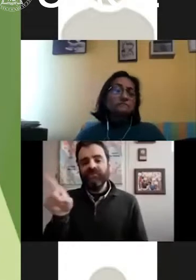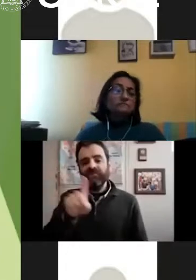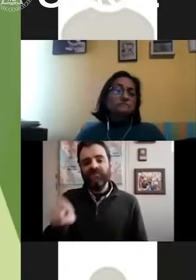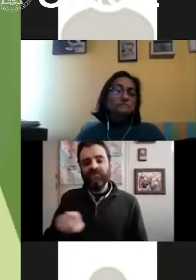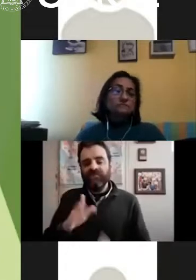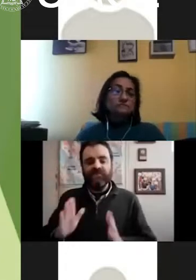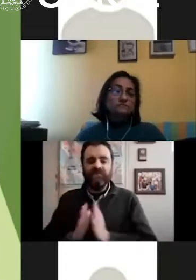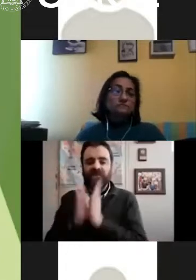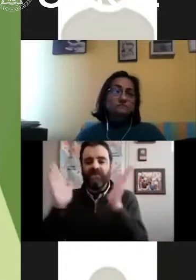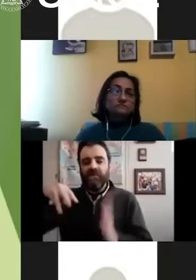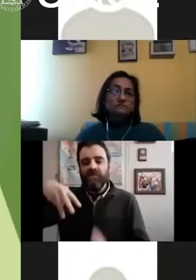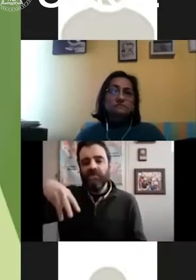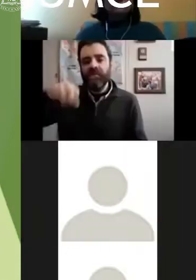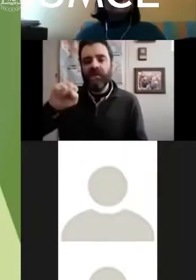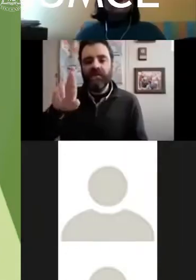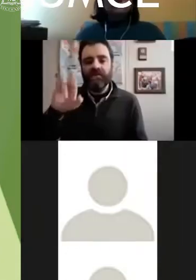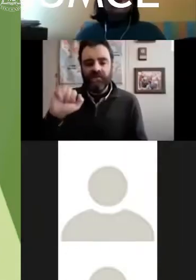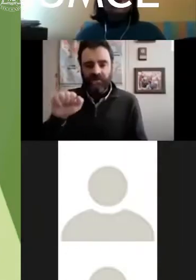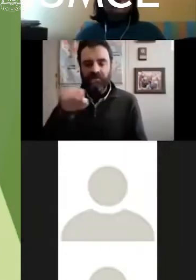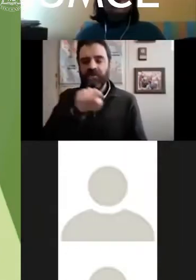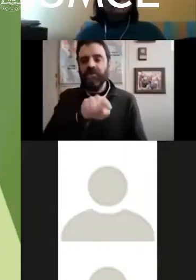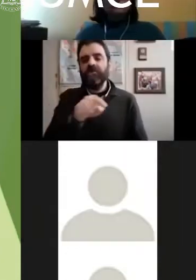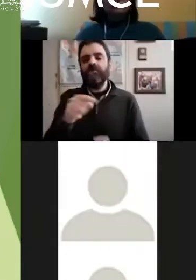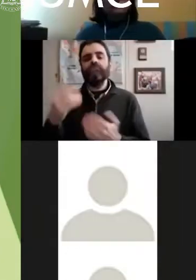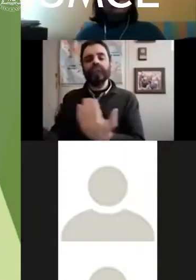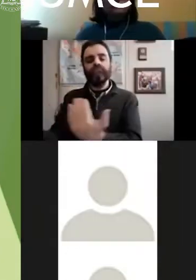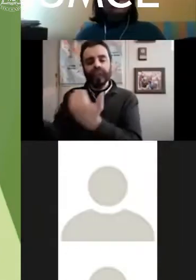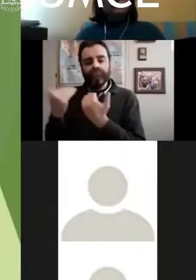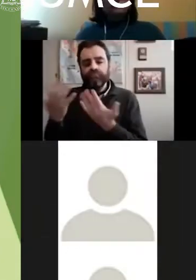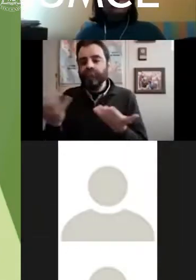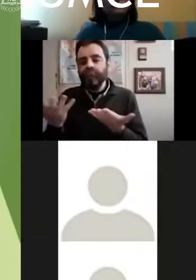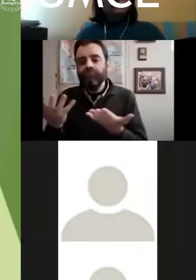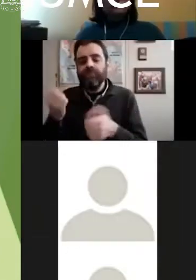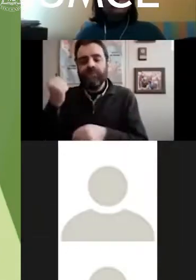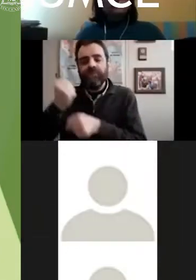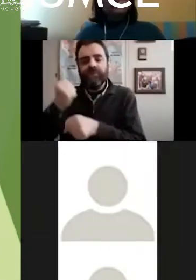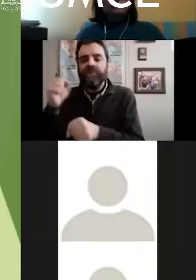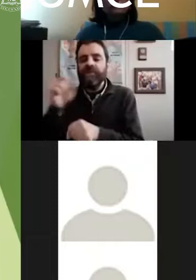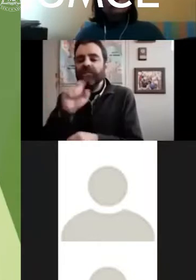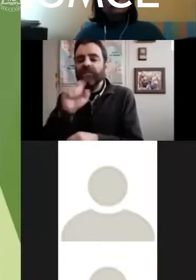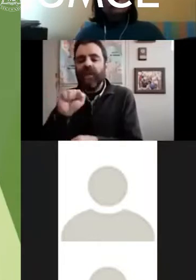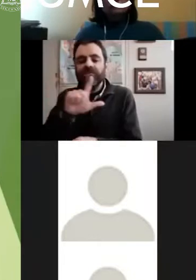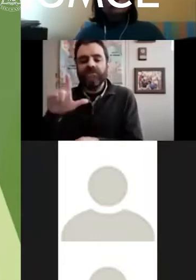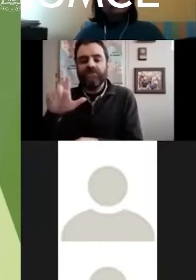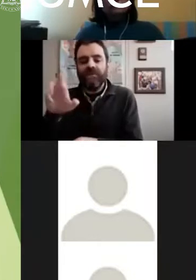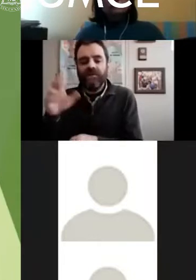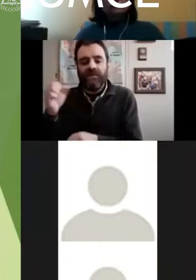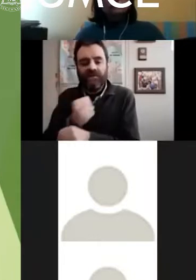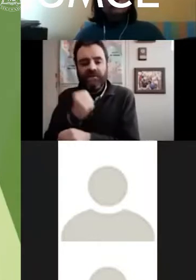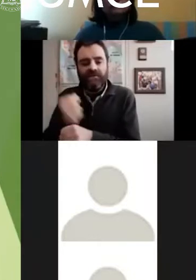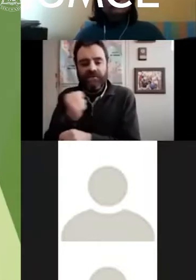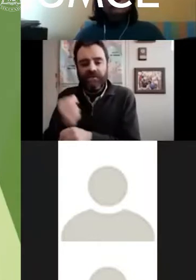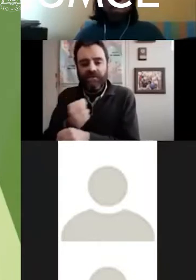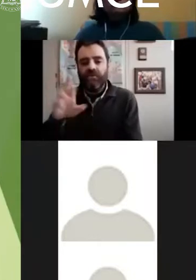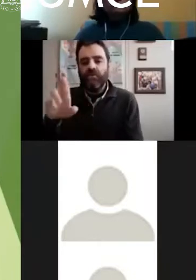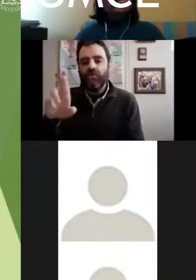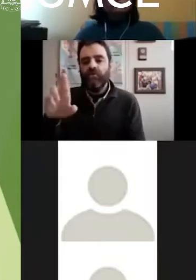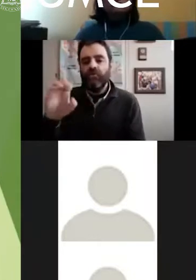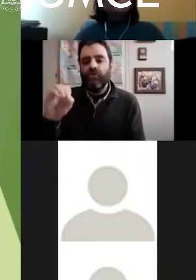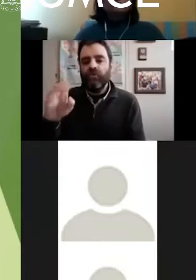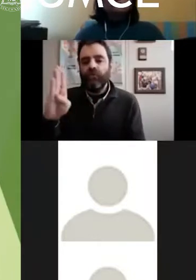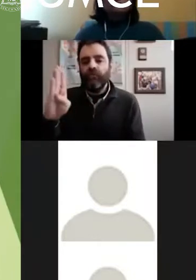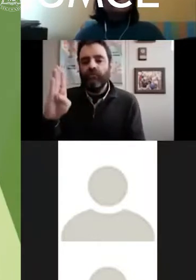esa temática. Y la Universidad Federico Santa María, ¿de qué forma nos apoya? Con el trabajo